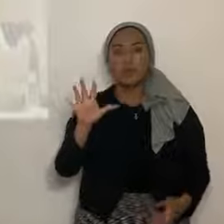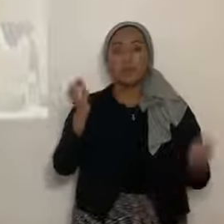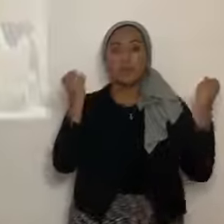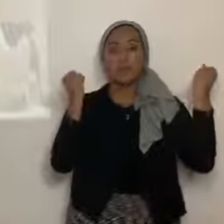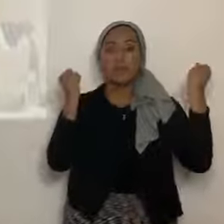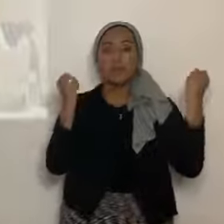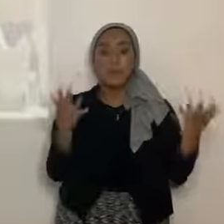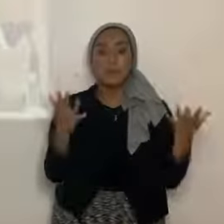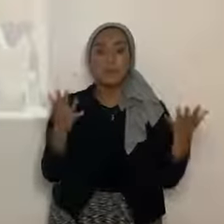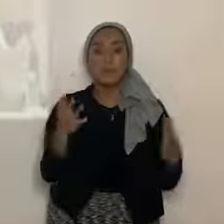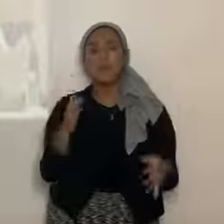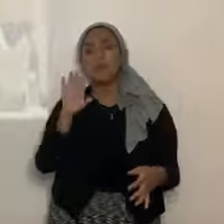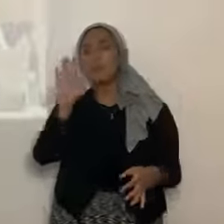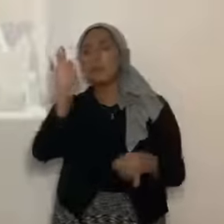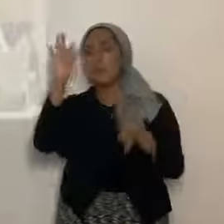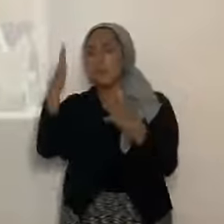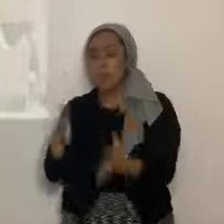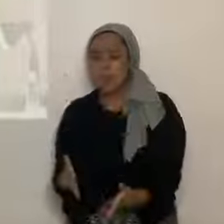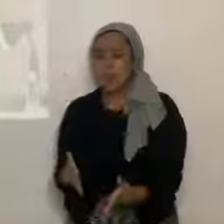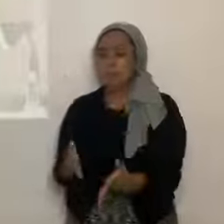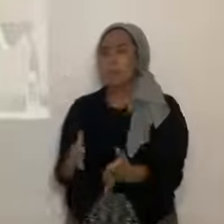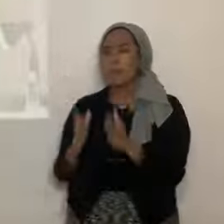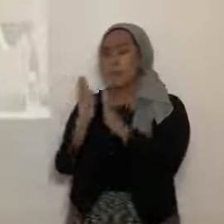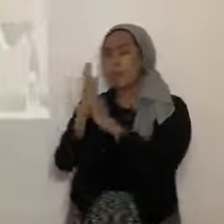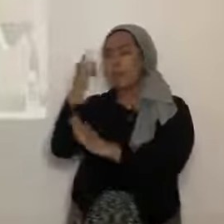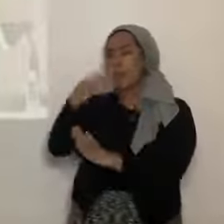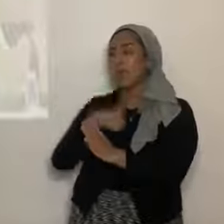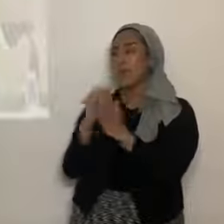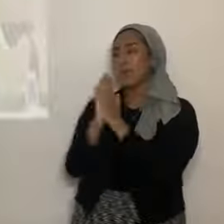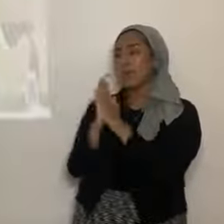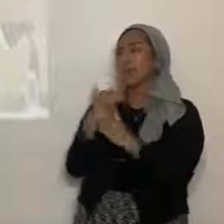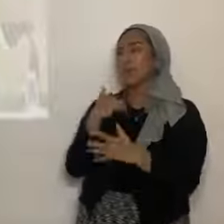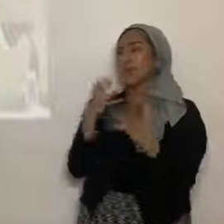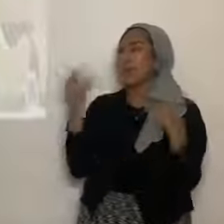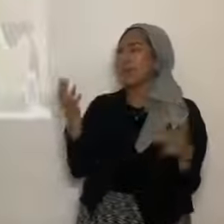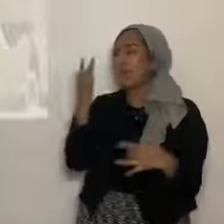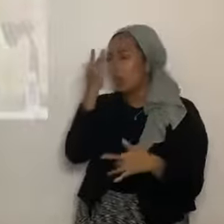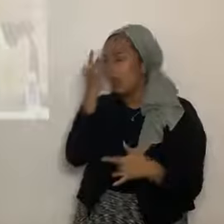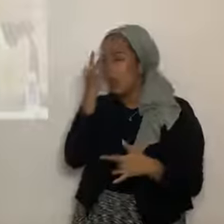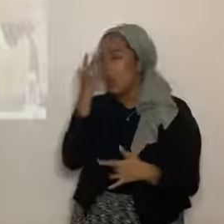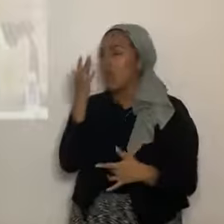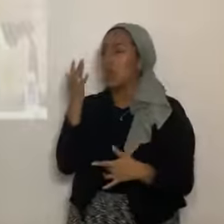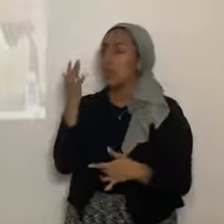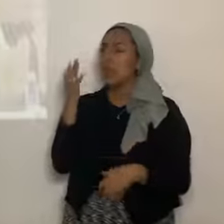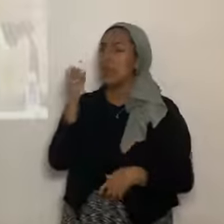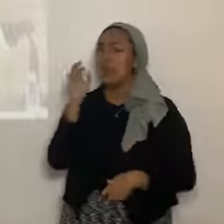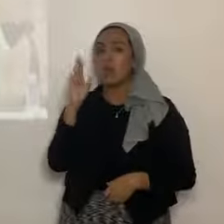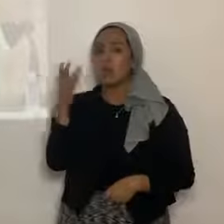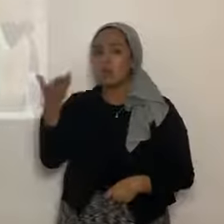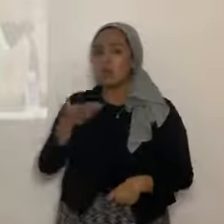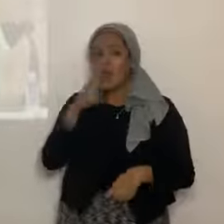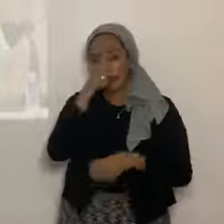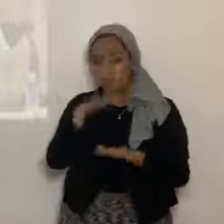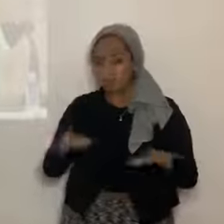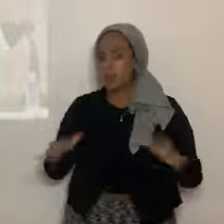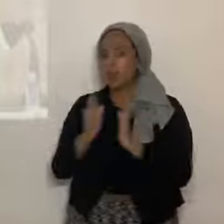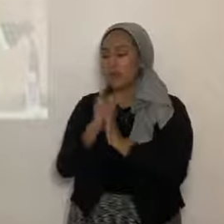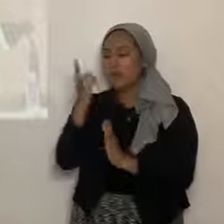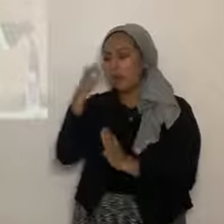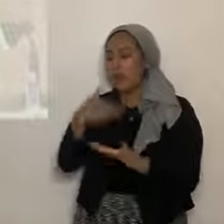ay, Roy, no puede usted hablar orar por mí, estoy enfermo, o me traen sus niños, Roy, por favor, y por atrás